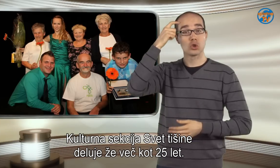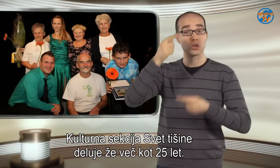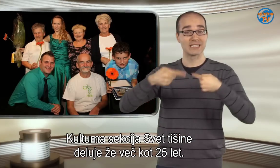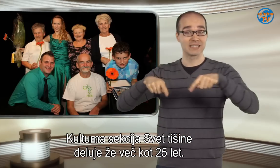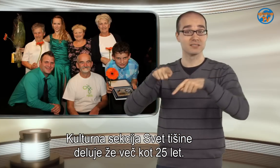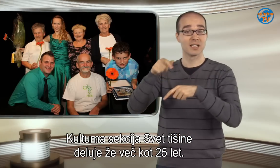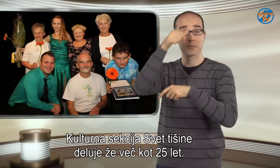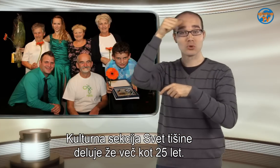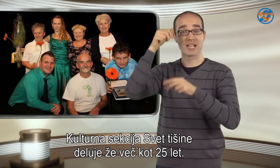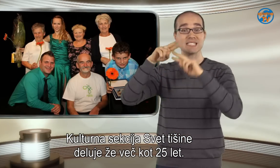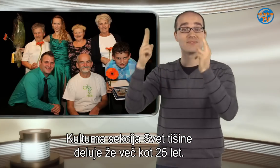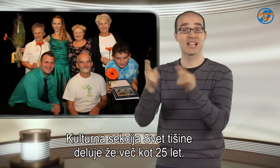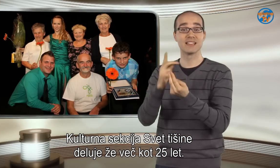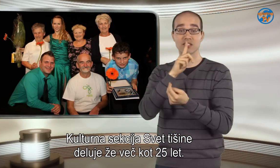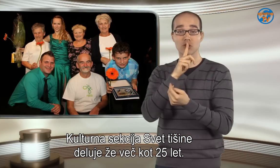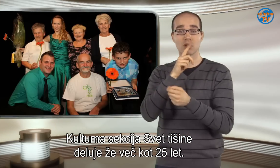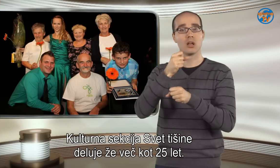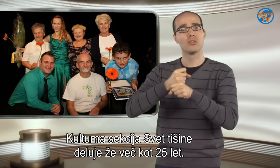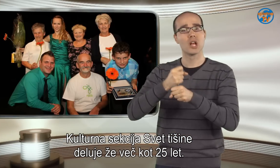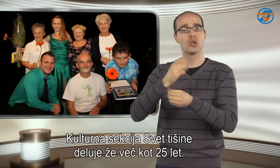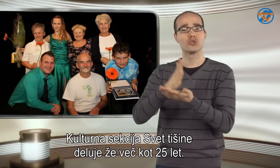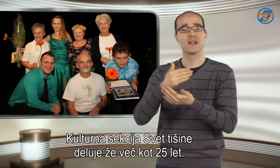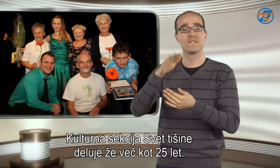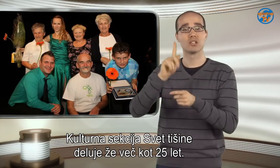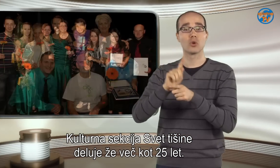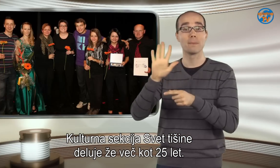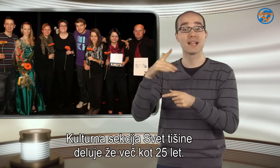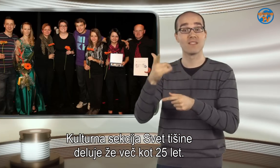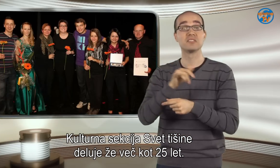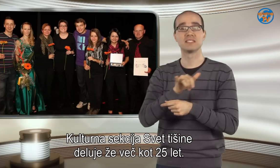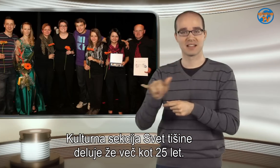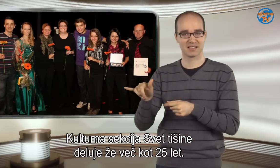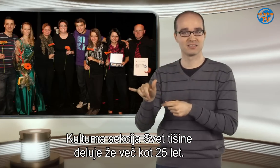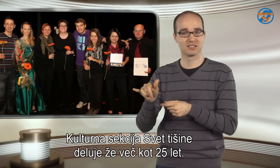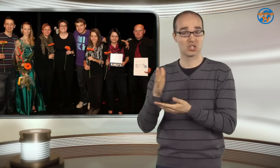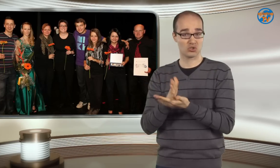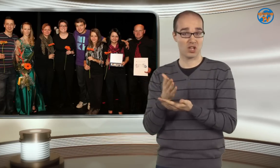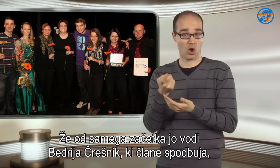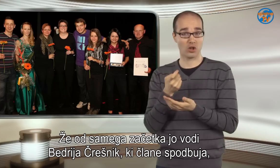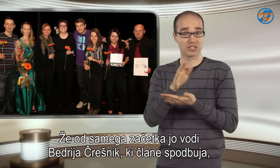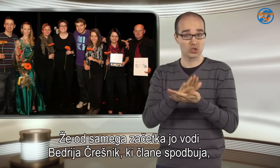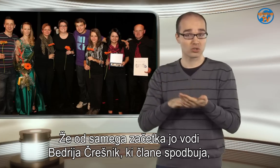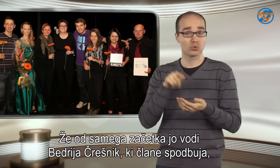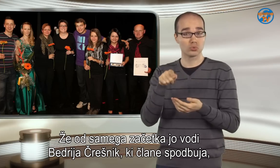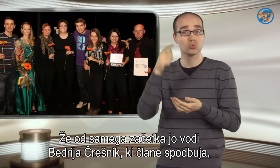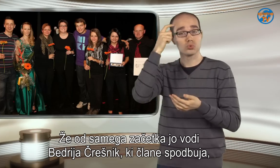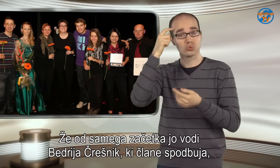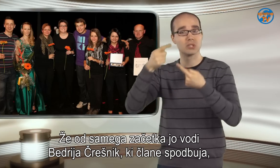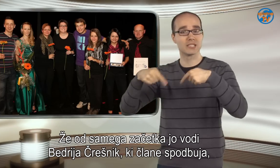Kulturna sekcija Svet tišine deluje že več kot 25 let. Že od samega začetka jo vodi